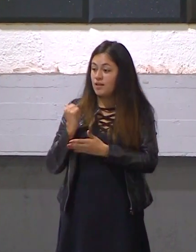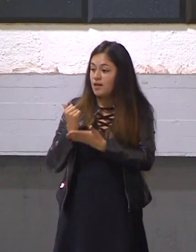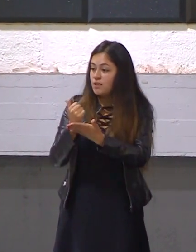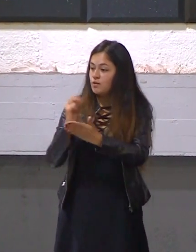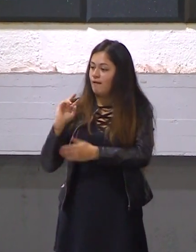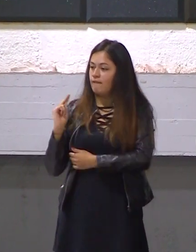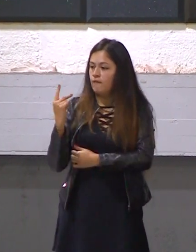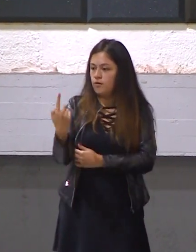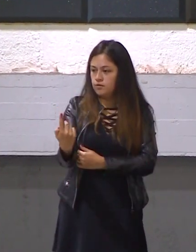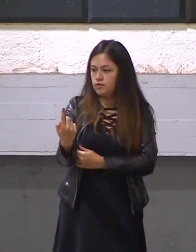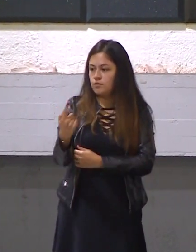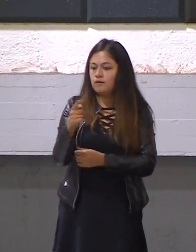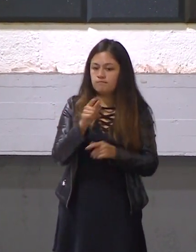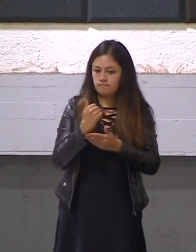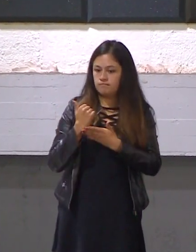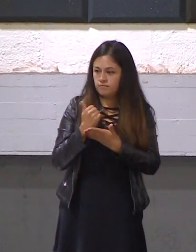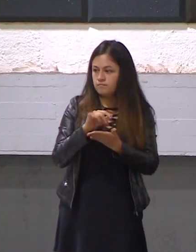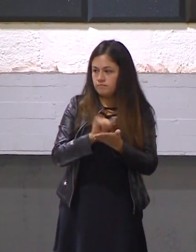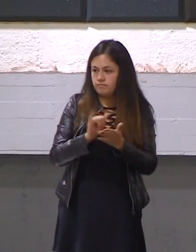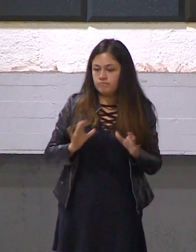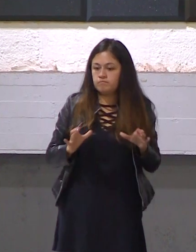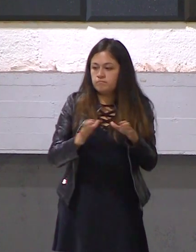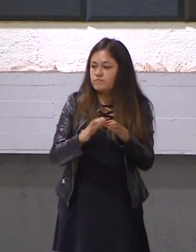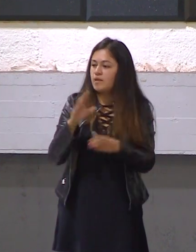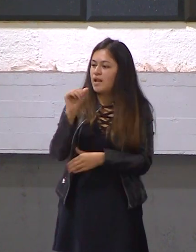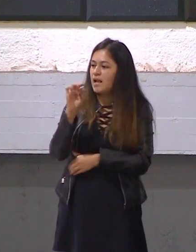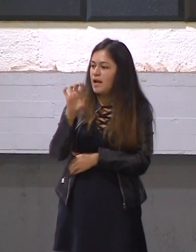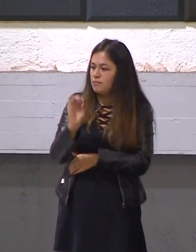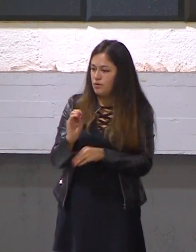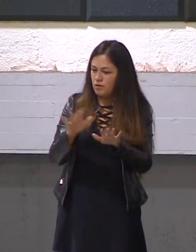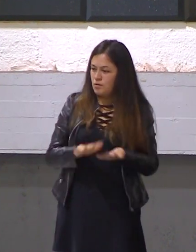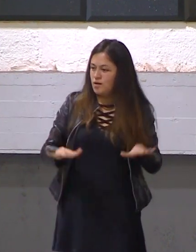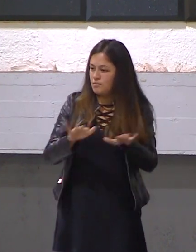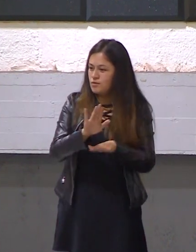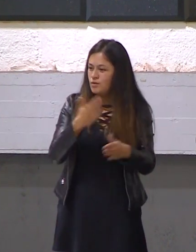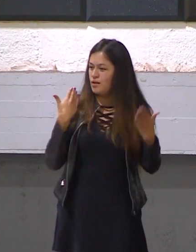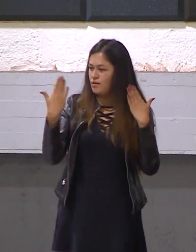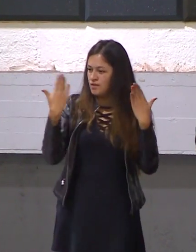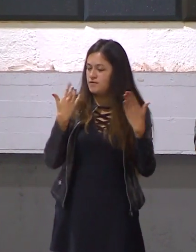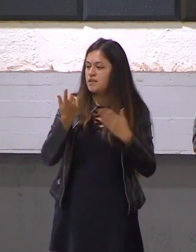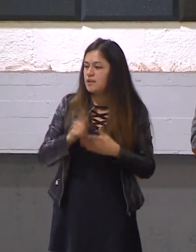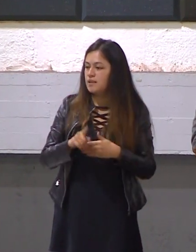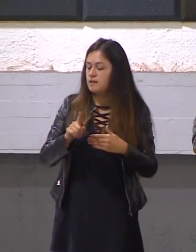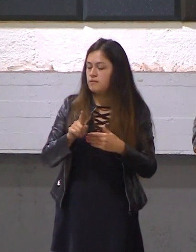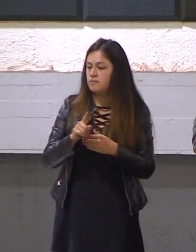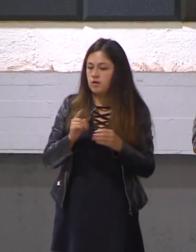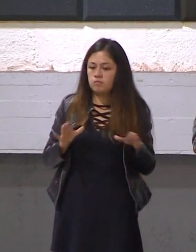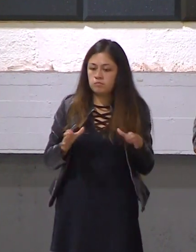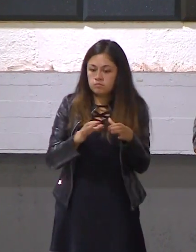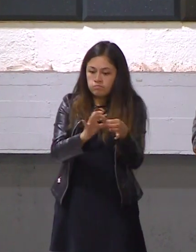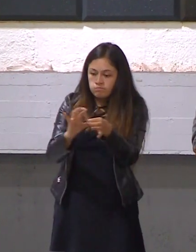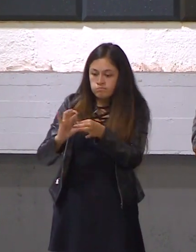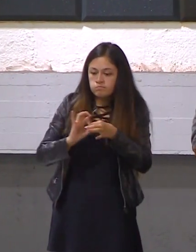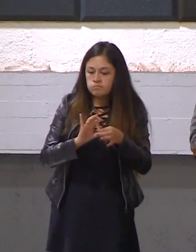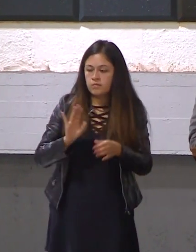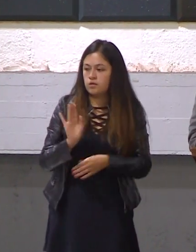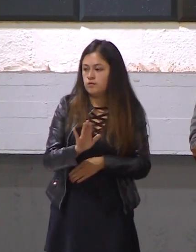han conformado campo específico incluso con tensiones entre ellos